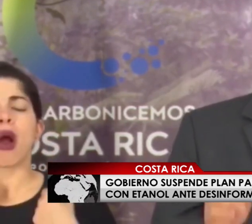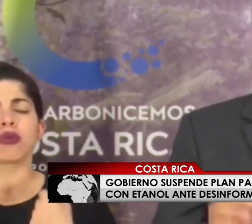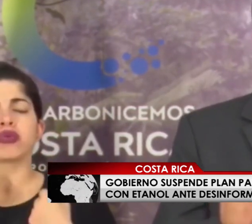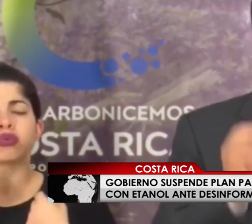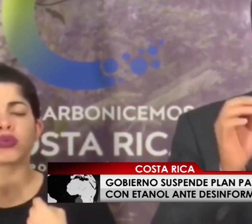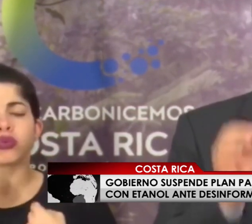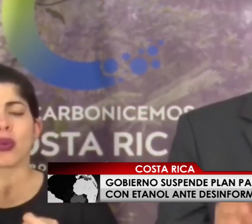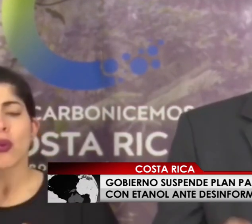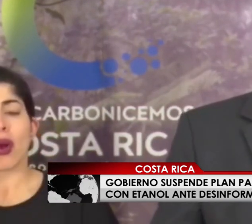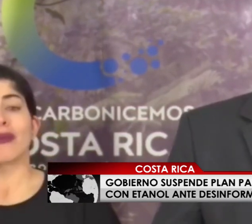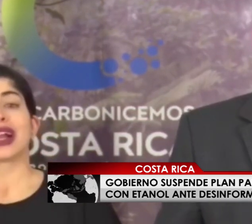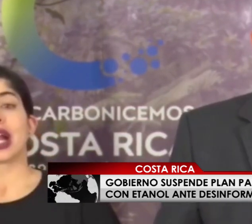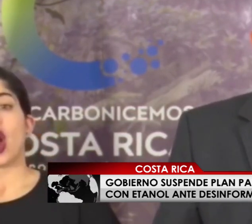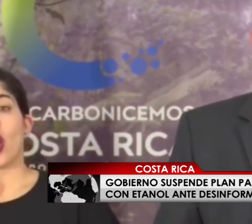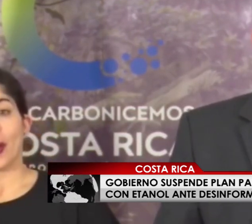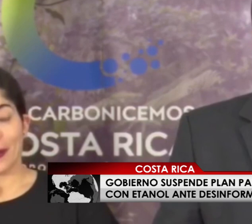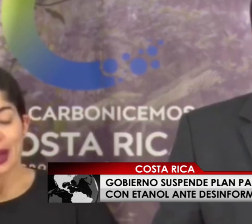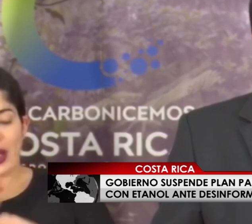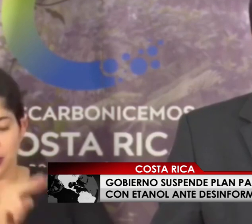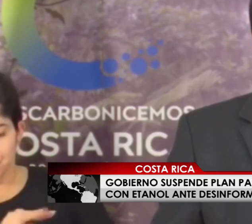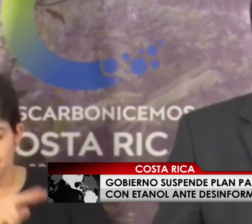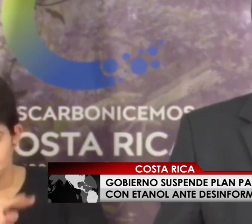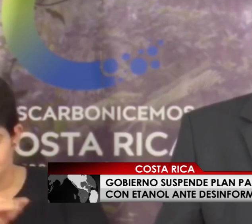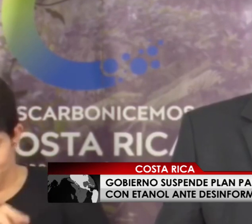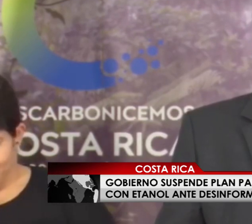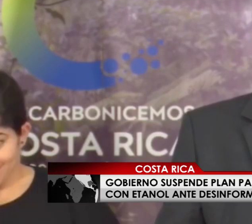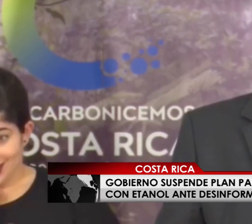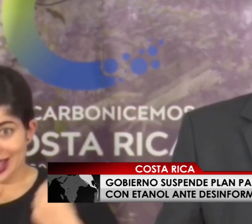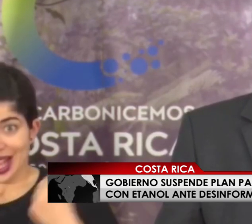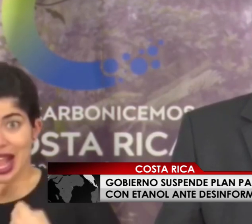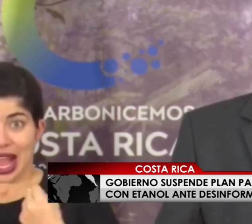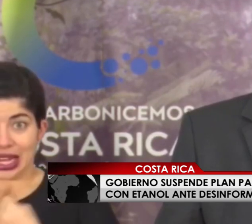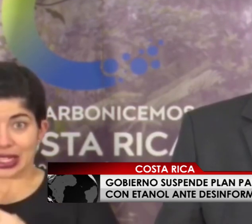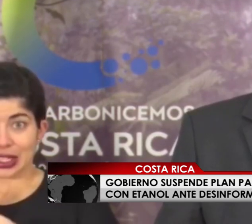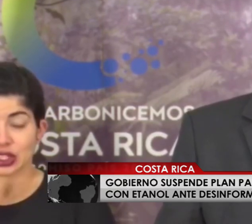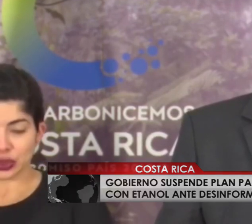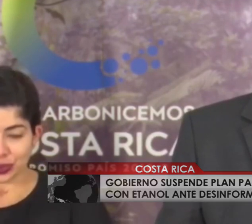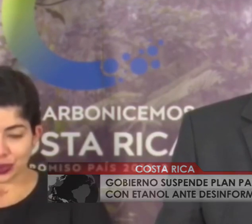RECOPE va a dar monitoreo a esos vehículos que estén dentro de la prueba.